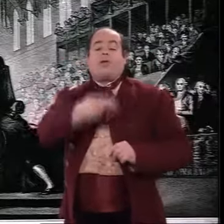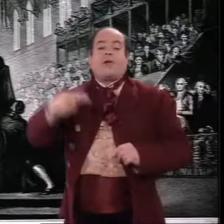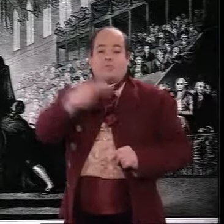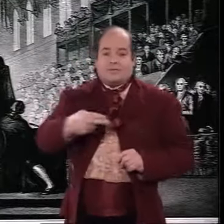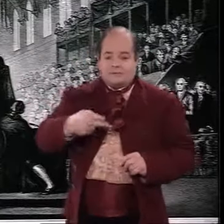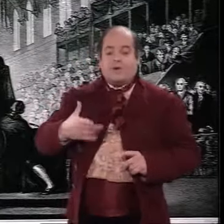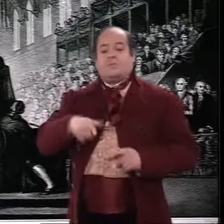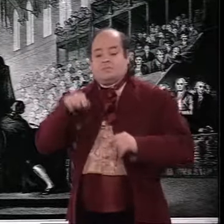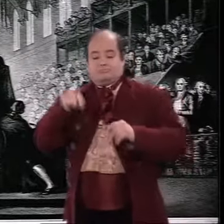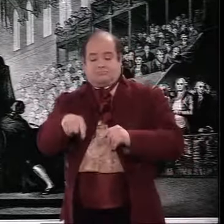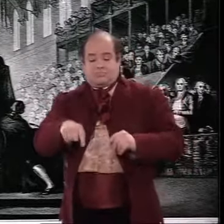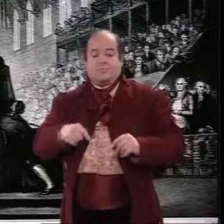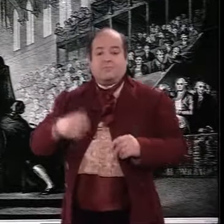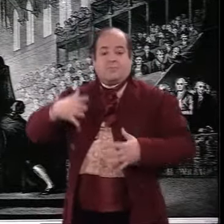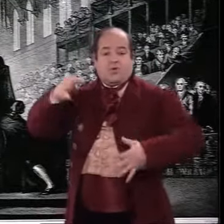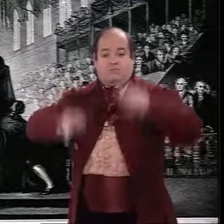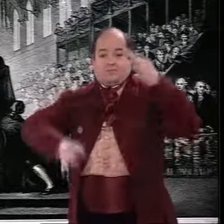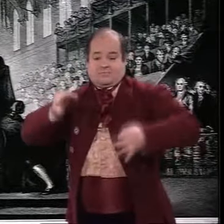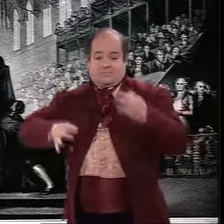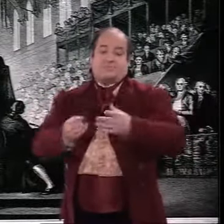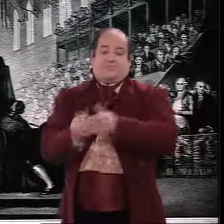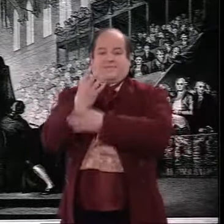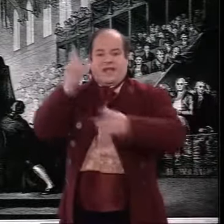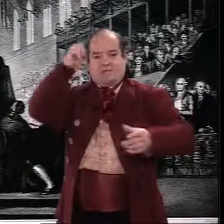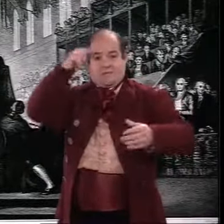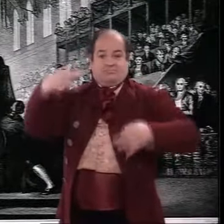Le 13 novembre commence le procès du roi.